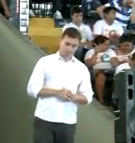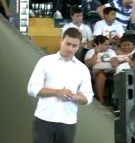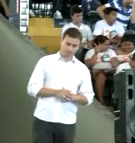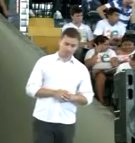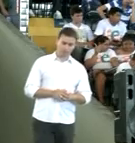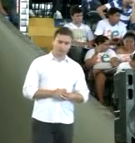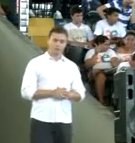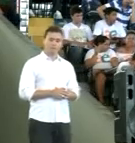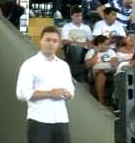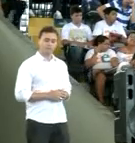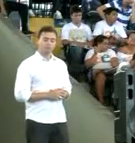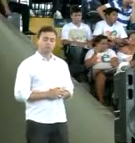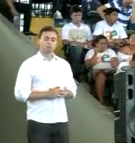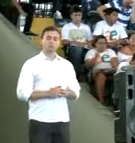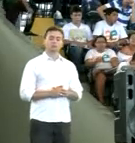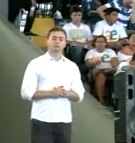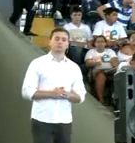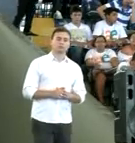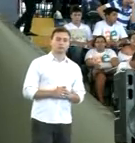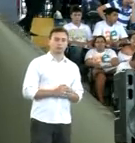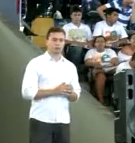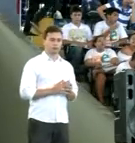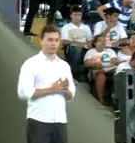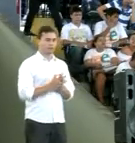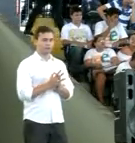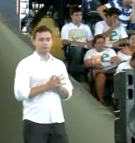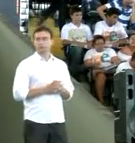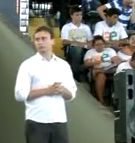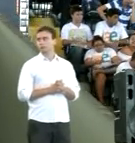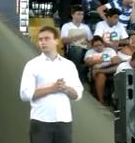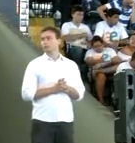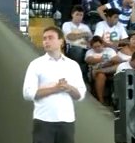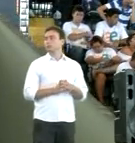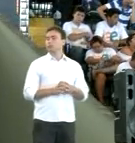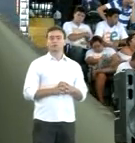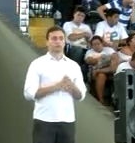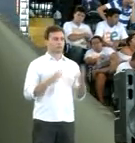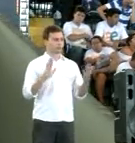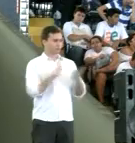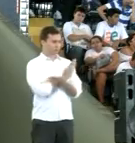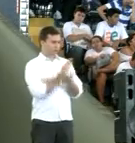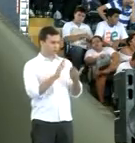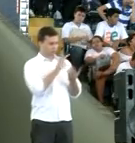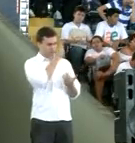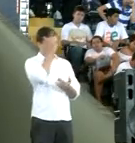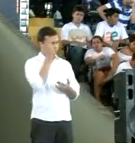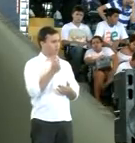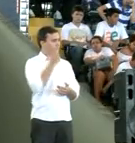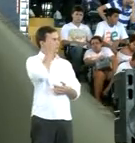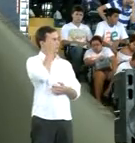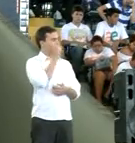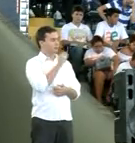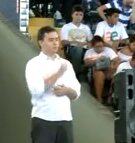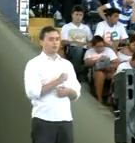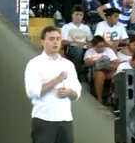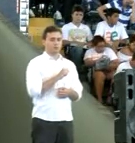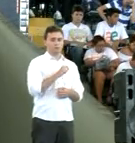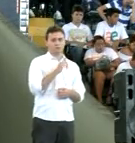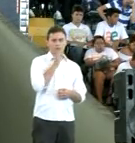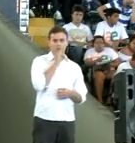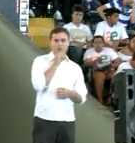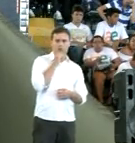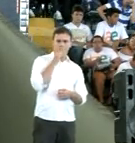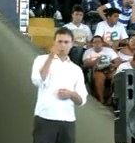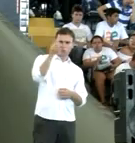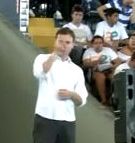aqui, pessoal, terminar de copiar, né? Eu vi o pessoal copiando ainda. Quem estiver anotando, muita gente pensa assim, professor, o senhor